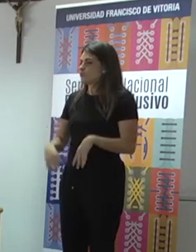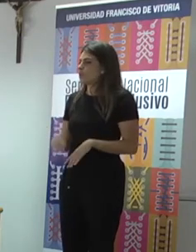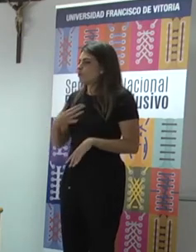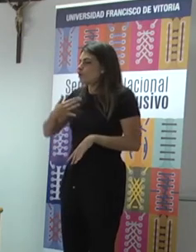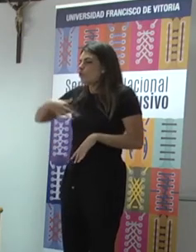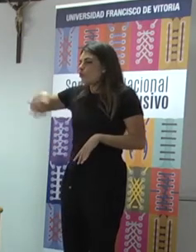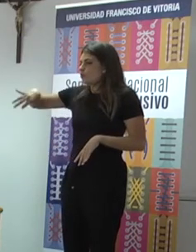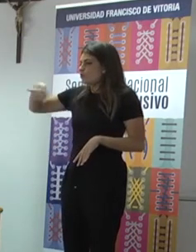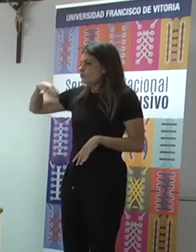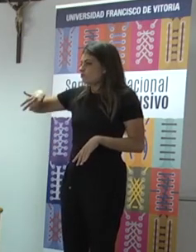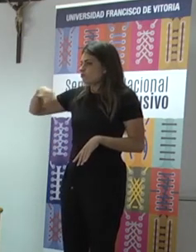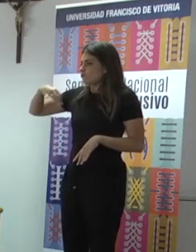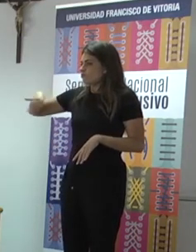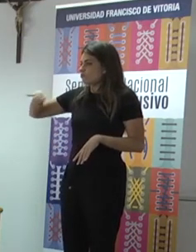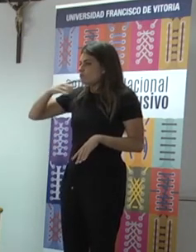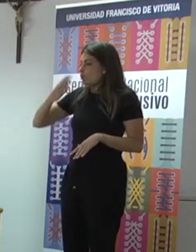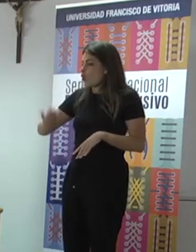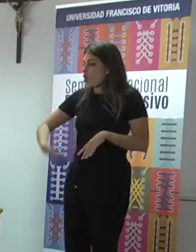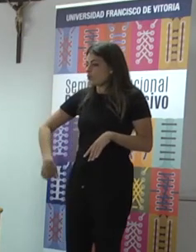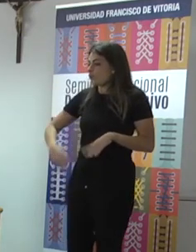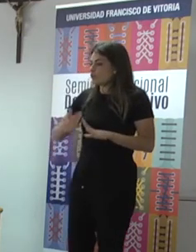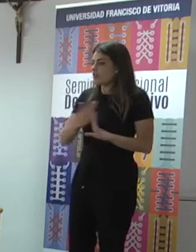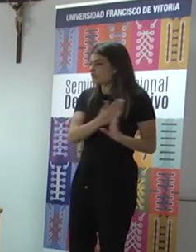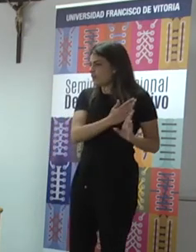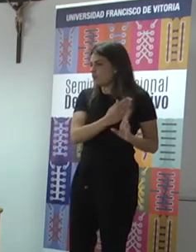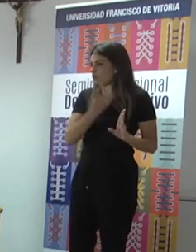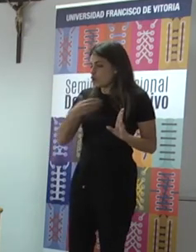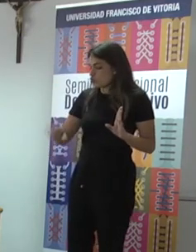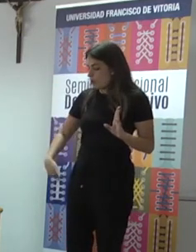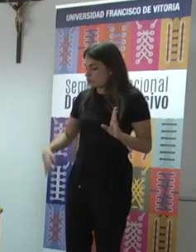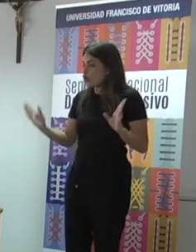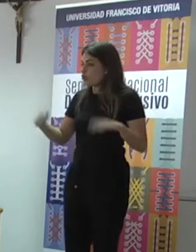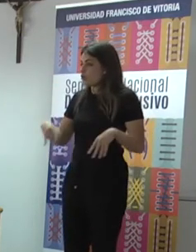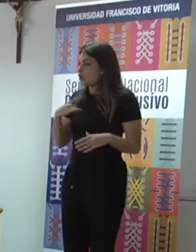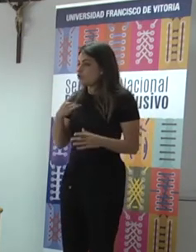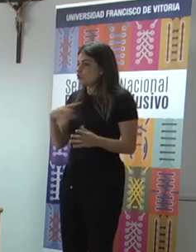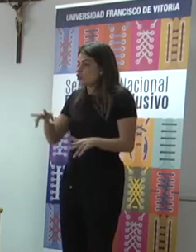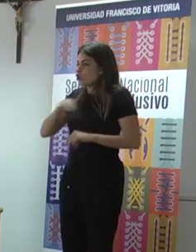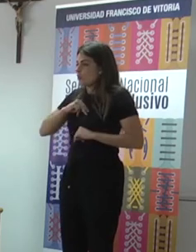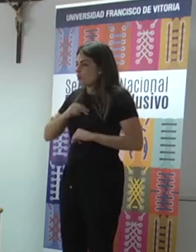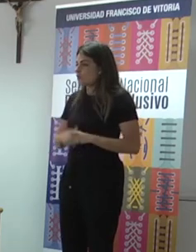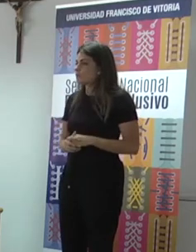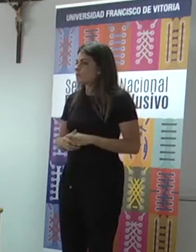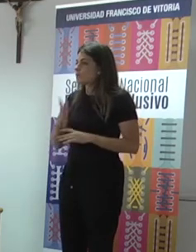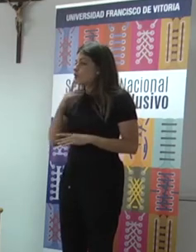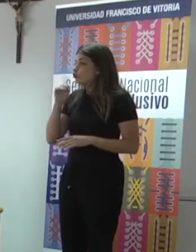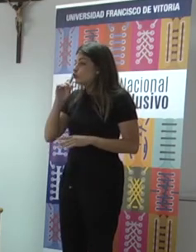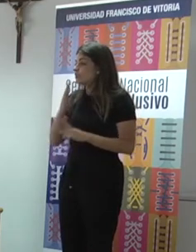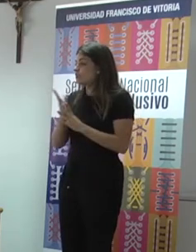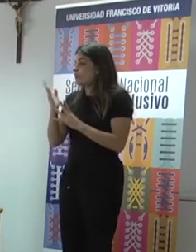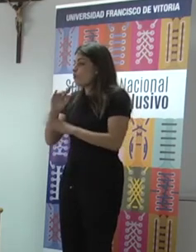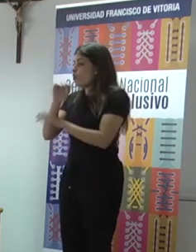muletas. Quitando los amputados, pero como no estoy amputado, tampoco me dejan. Entonces, no hay modalidad, no sé si a ti se te ocurriría